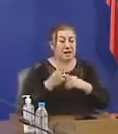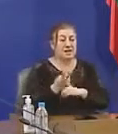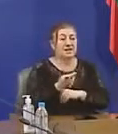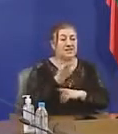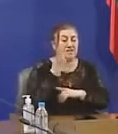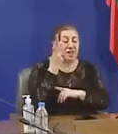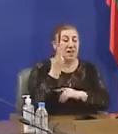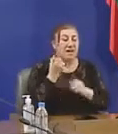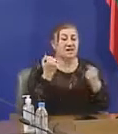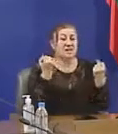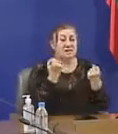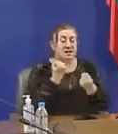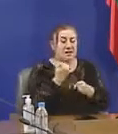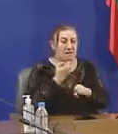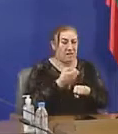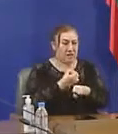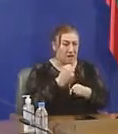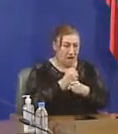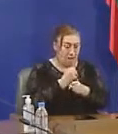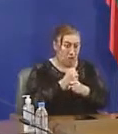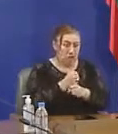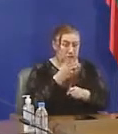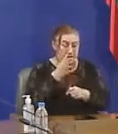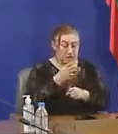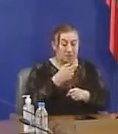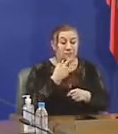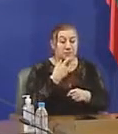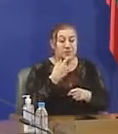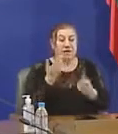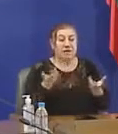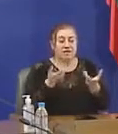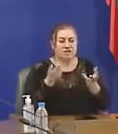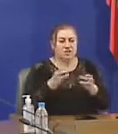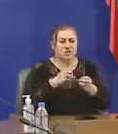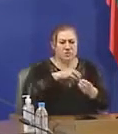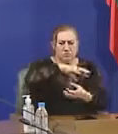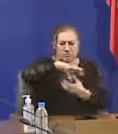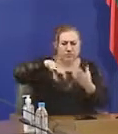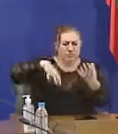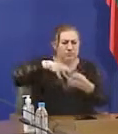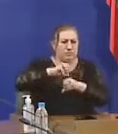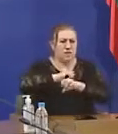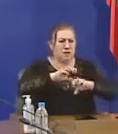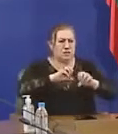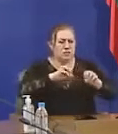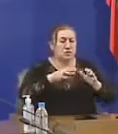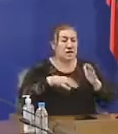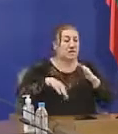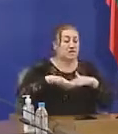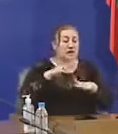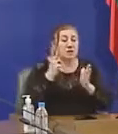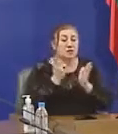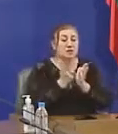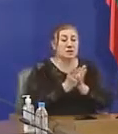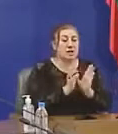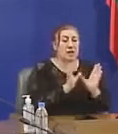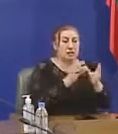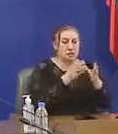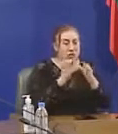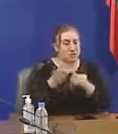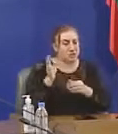сектор. За съжаление, дифузното разпространение, което е започнало вече в повече от 18 области, както се вижда, ще